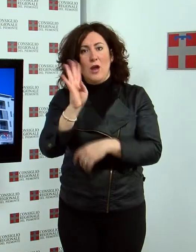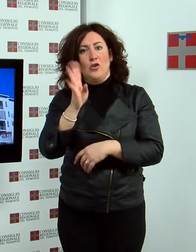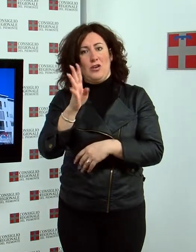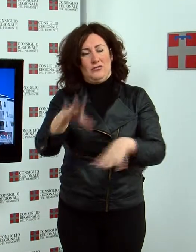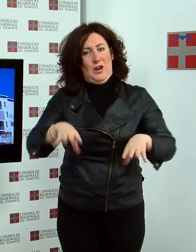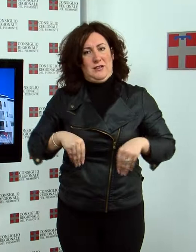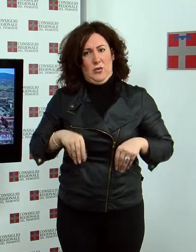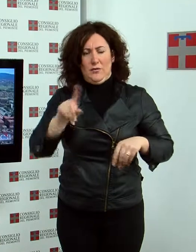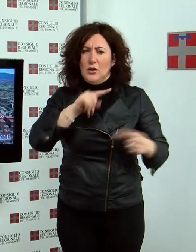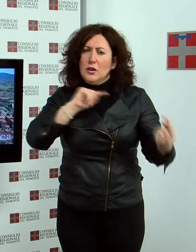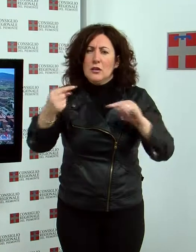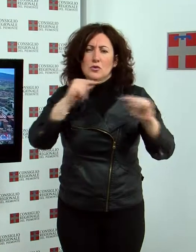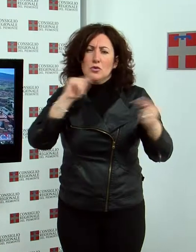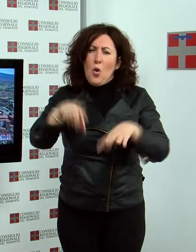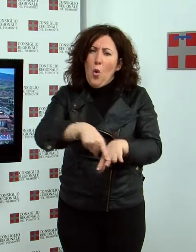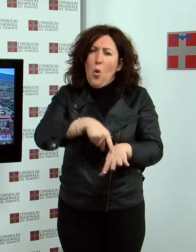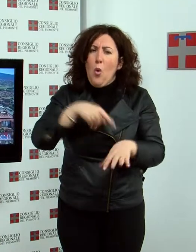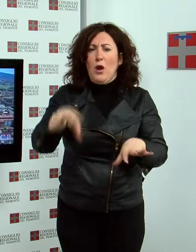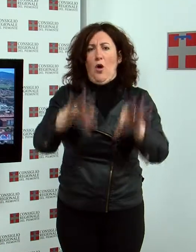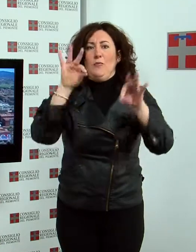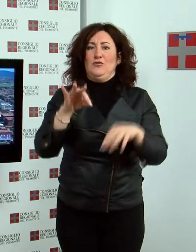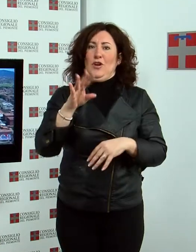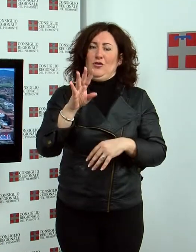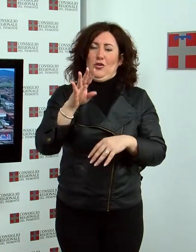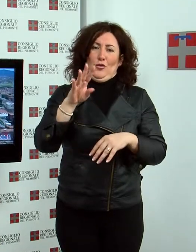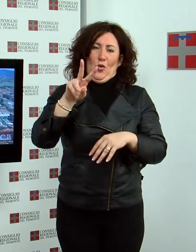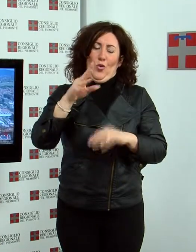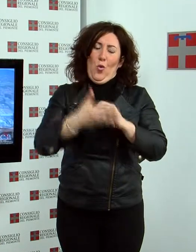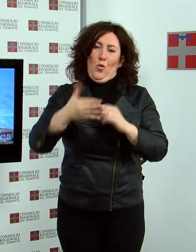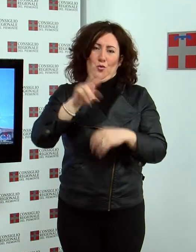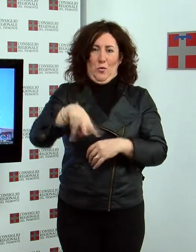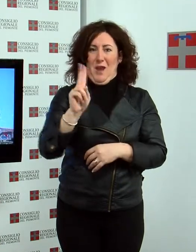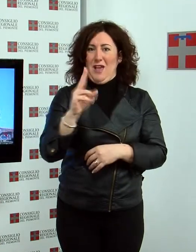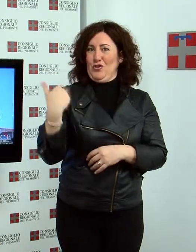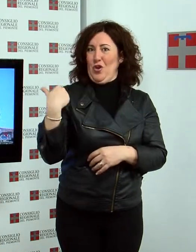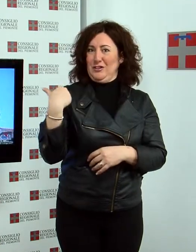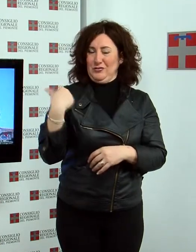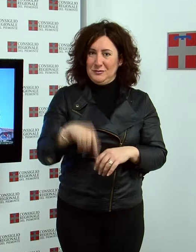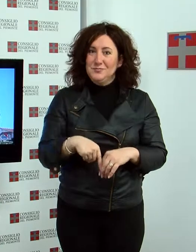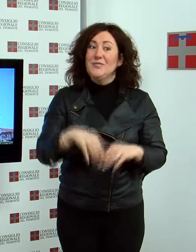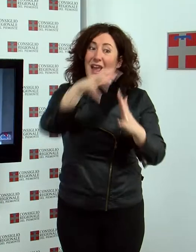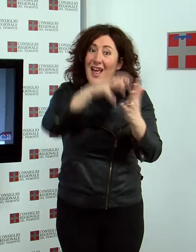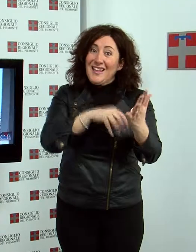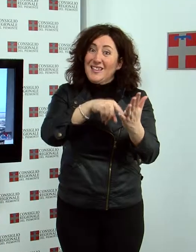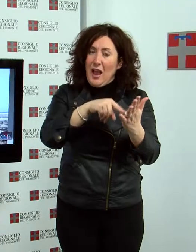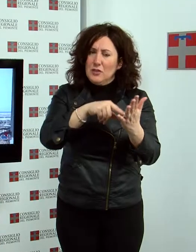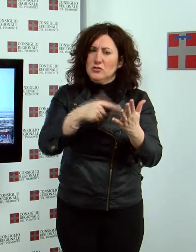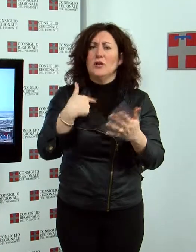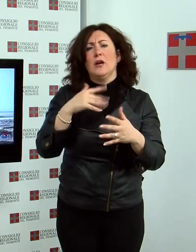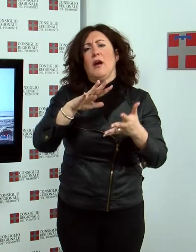discussione avviata nel luglio 2012. Il testo, che aggiorna e modifica la legge Astengo, prevede una sostanziale semplificazione con